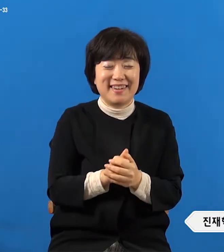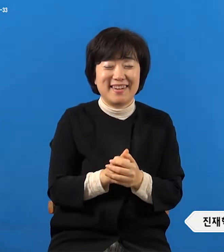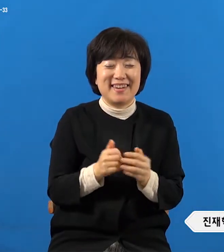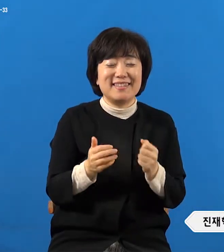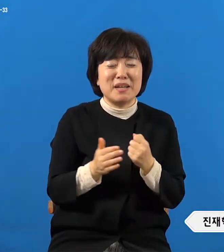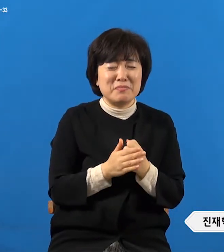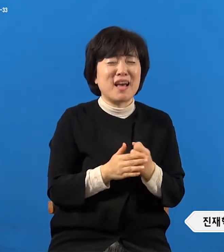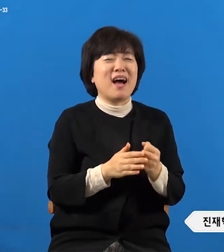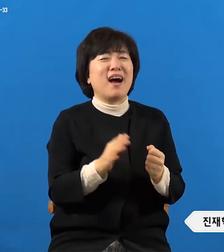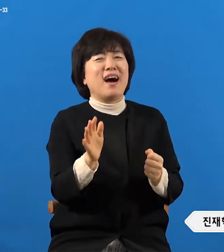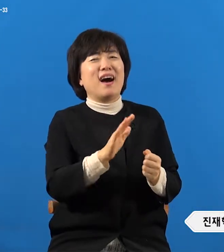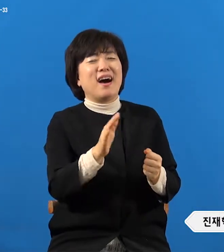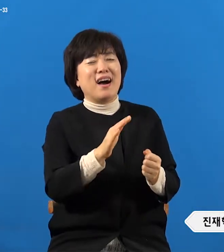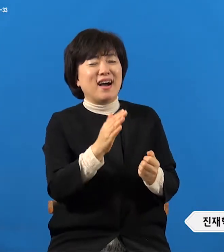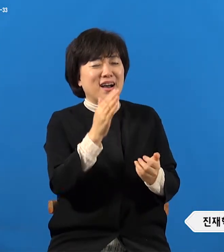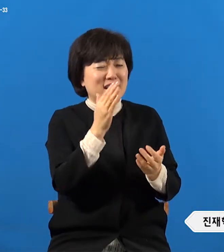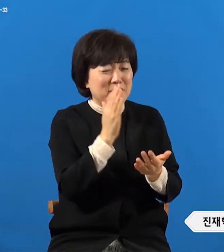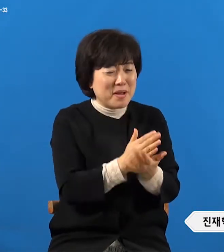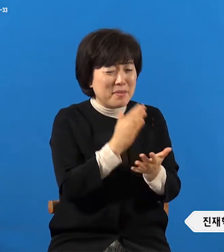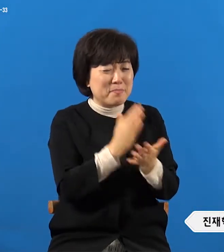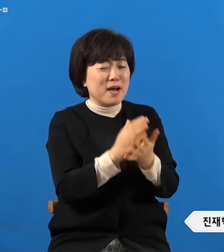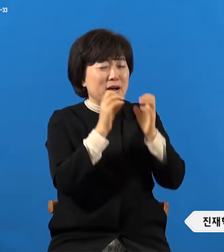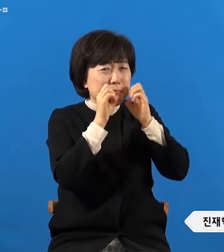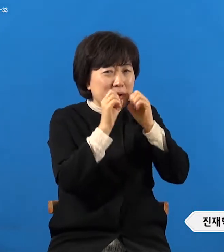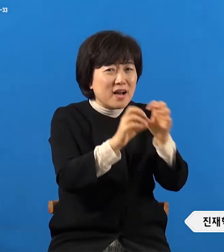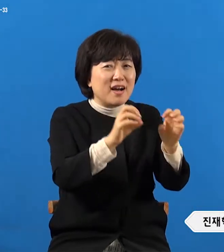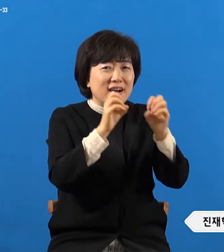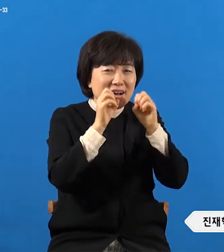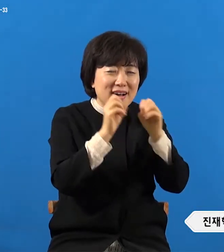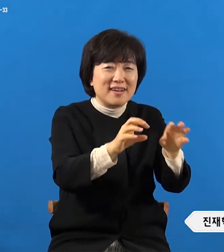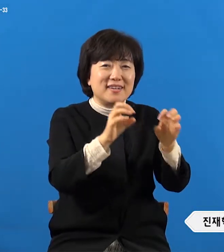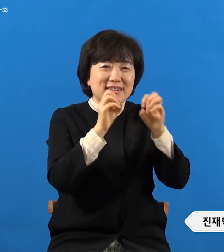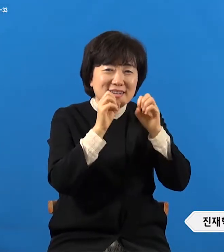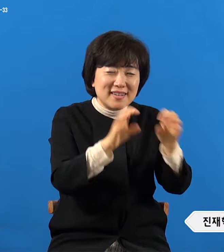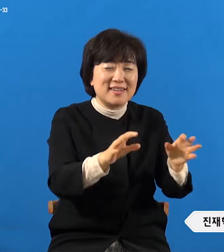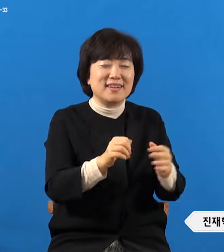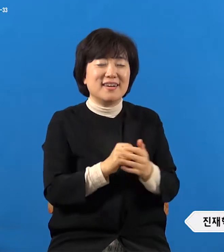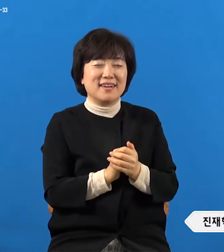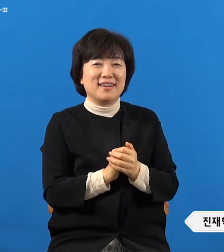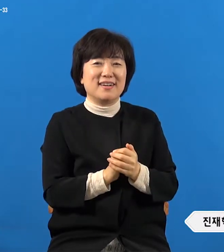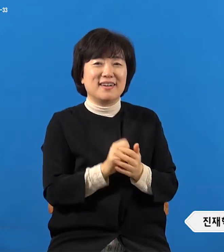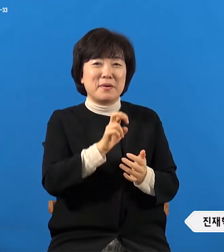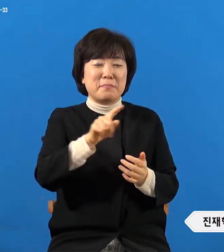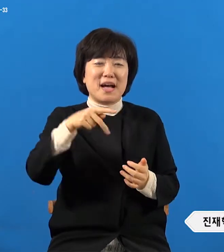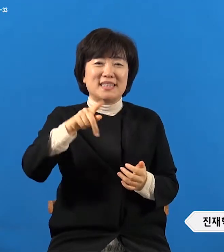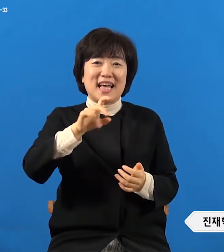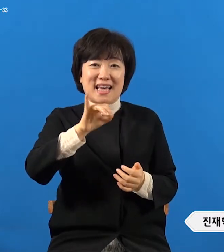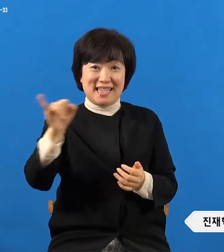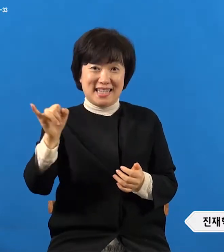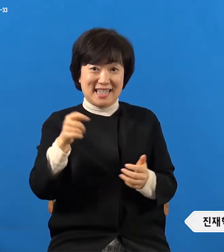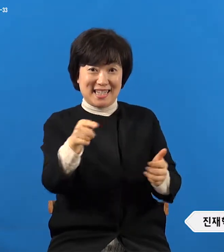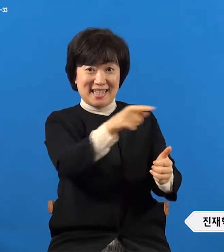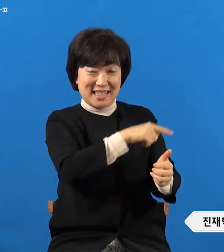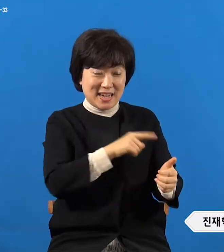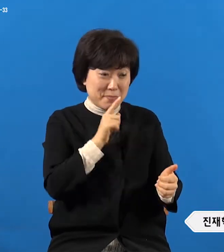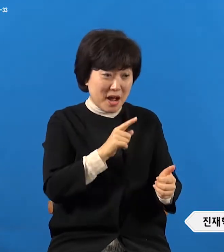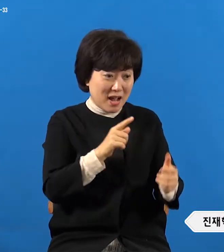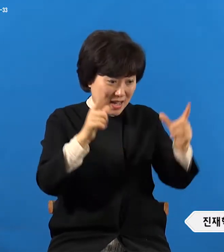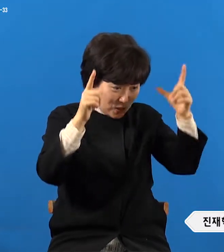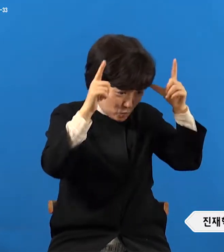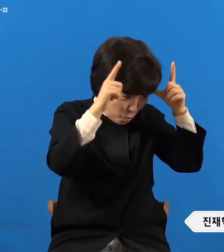그들을 향해서 전도하고 오늘 제자의 삶을 걷는 마사이를 이야기한다면